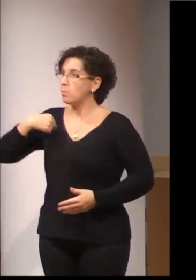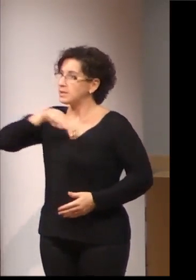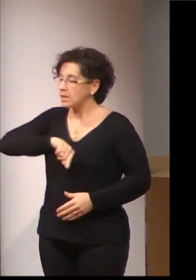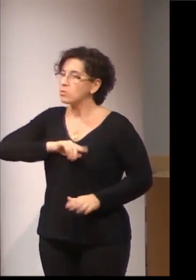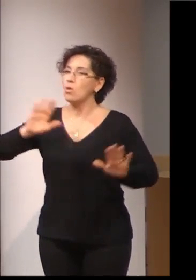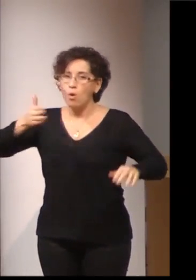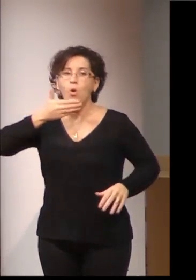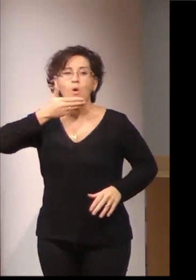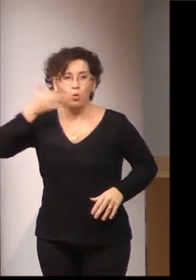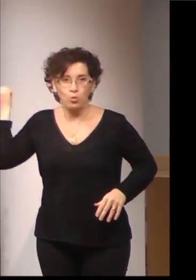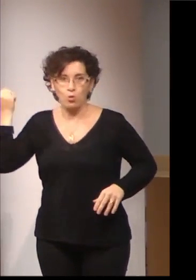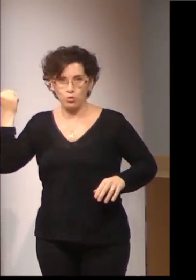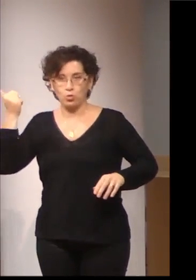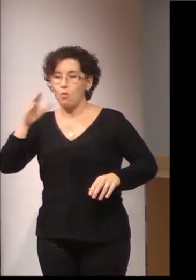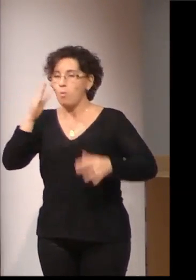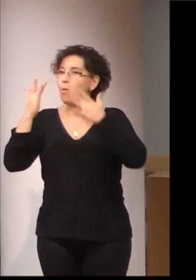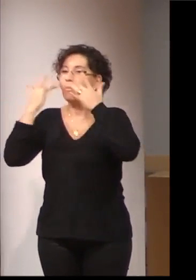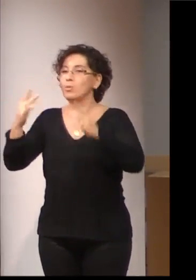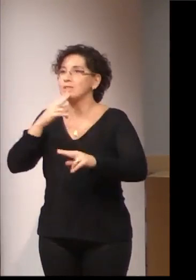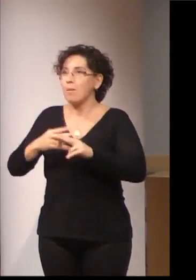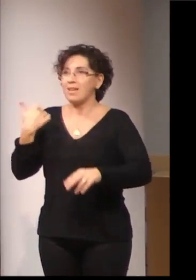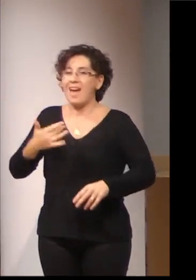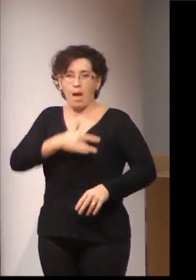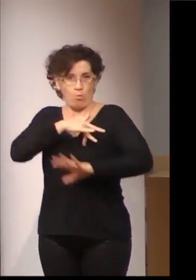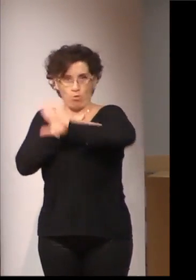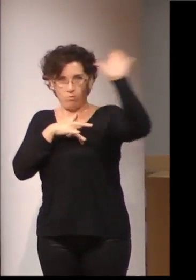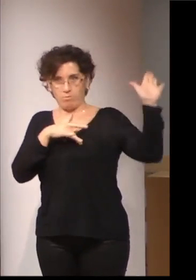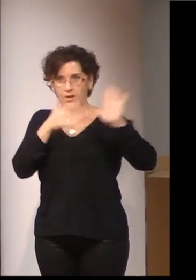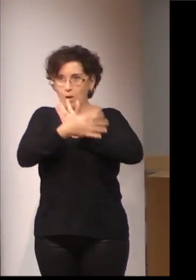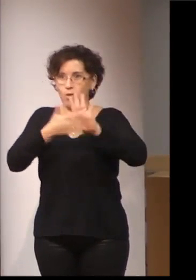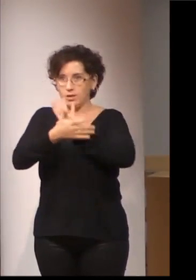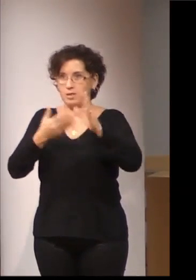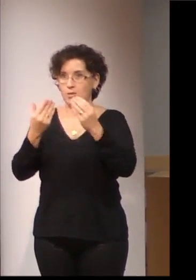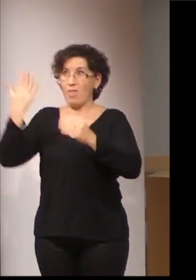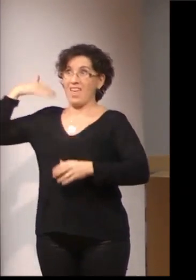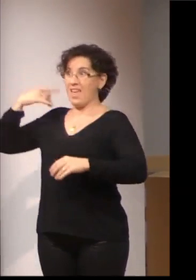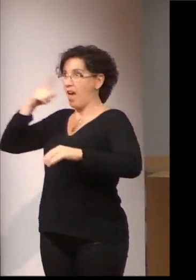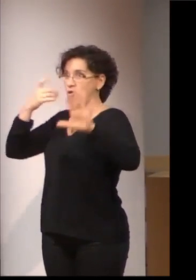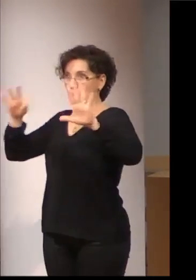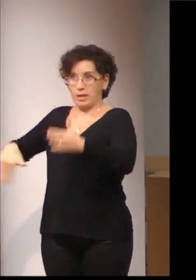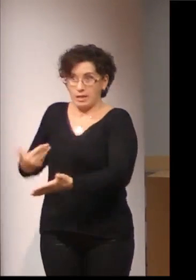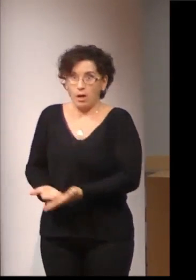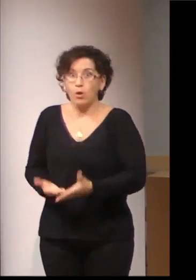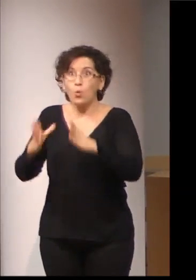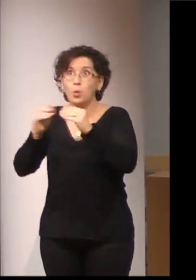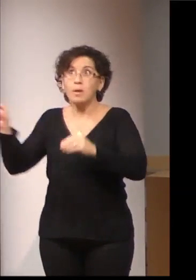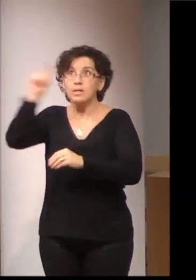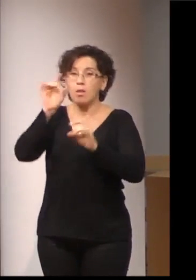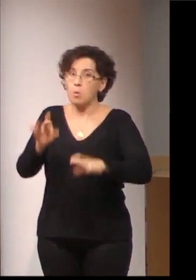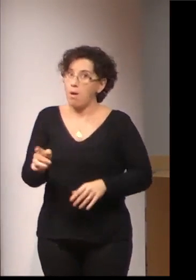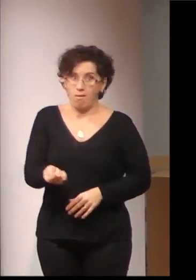de amor con la lengua de signos desde el año 1990. No sé si muchas universidades pueden hacer gala de lo mismo.